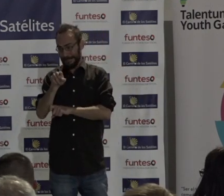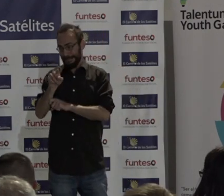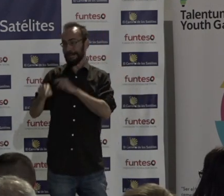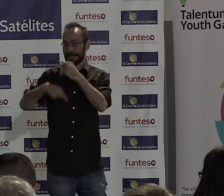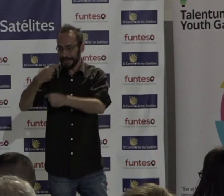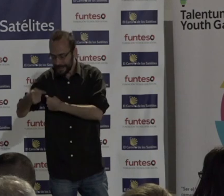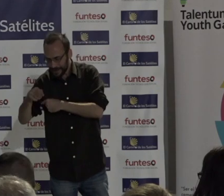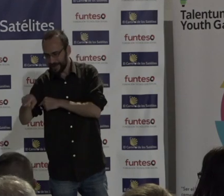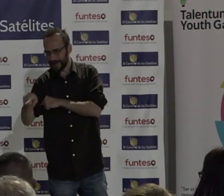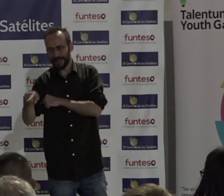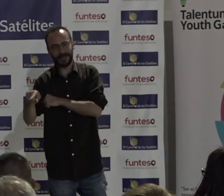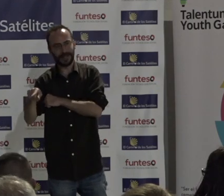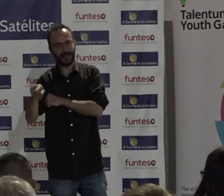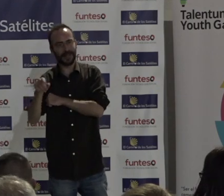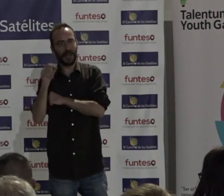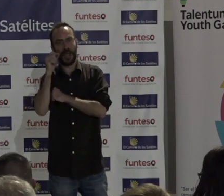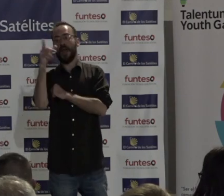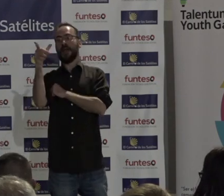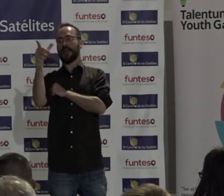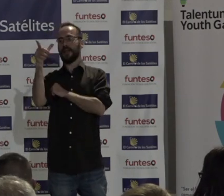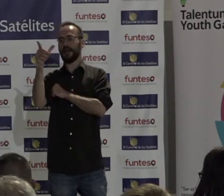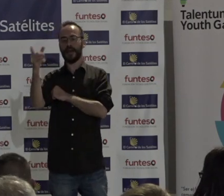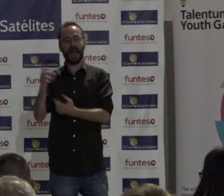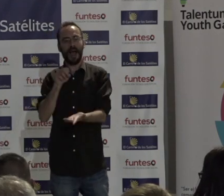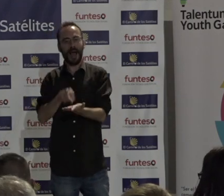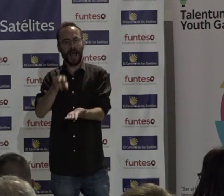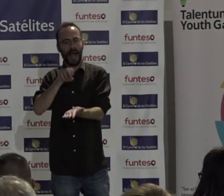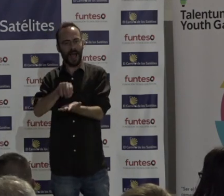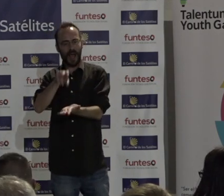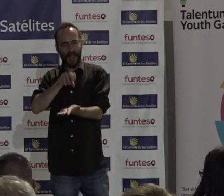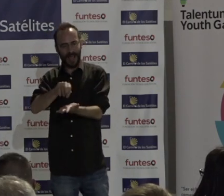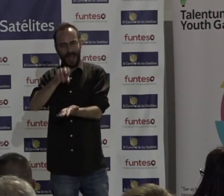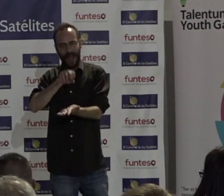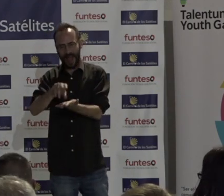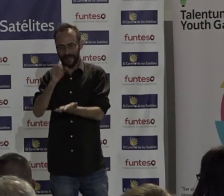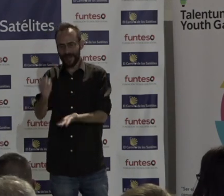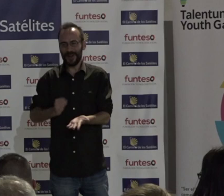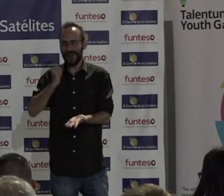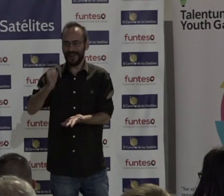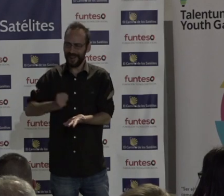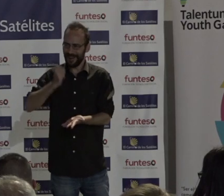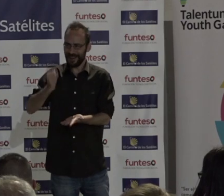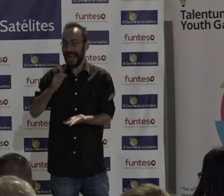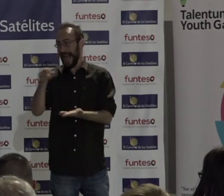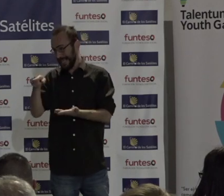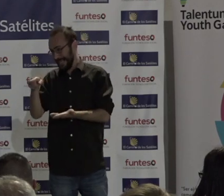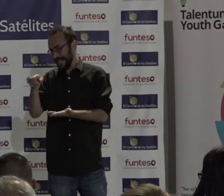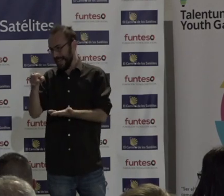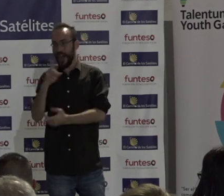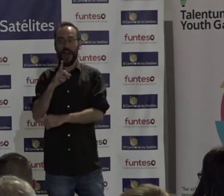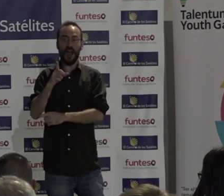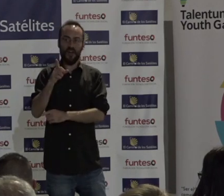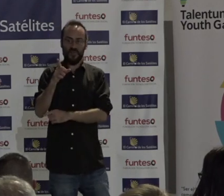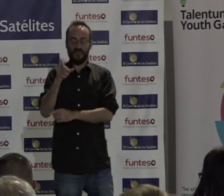enteramos que iban a hacer un camino de los satélites con Funteso. Entonces, nosotros trabajamos aquí en